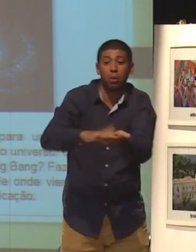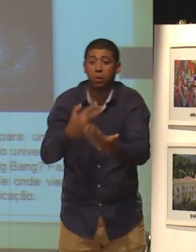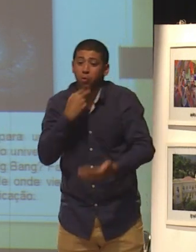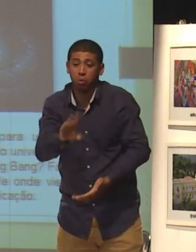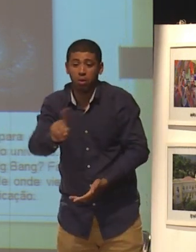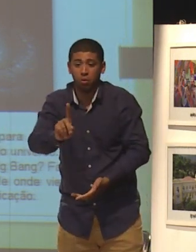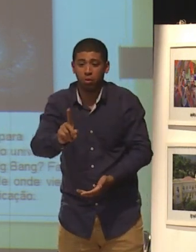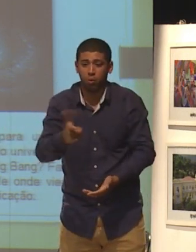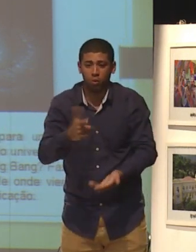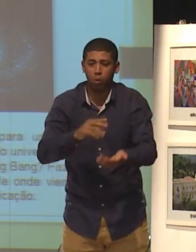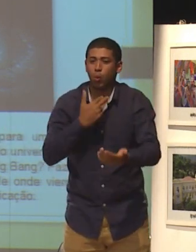Na realidade, ele